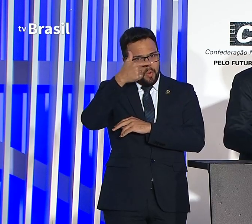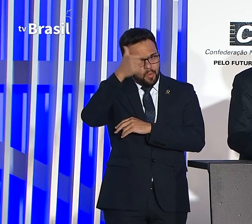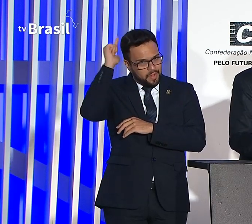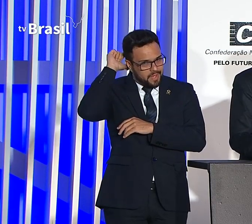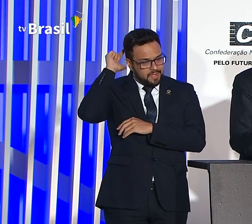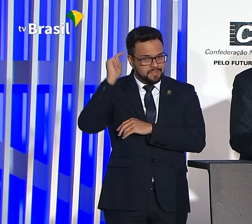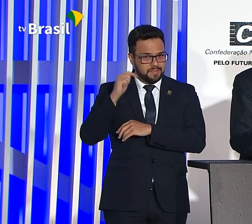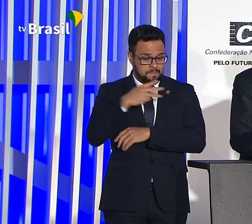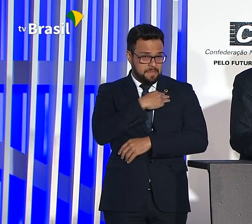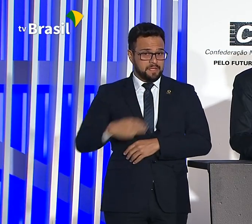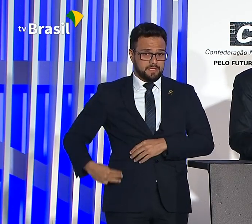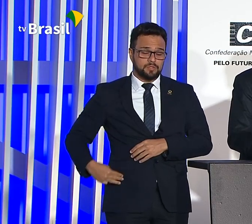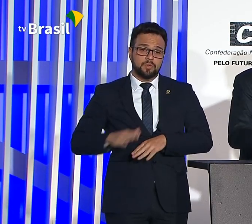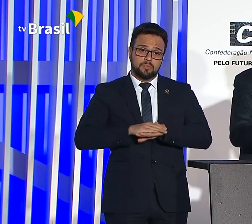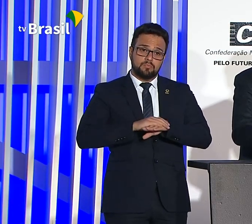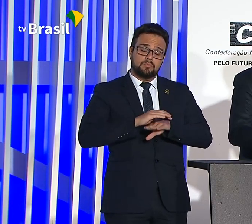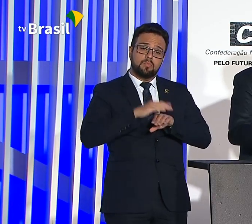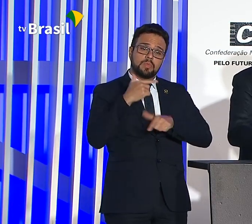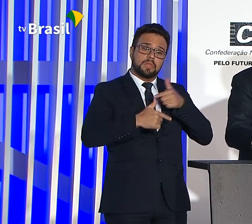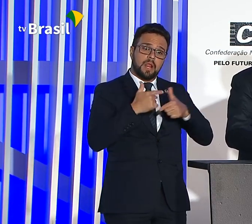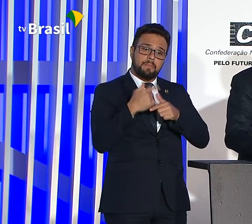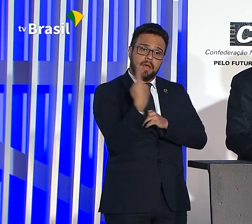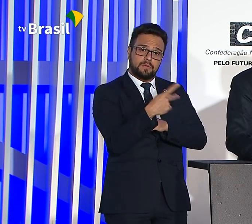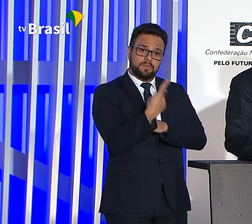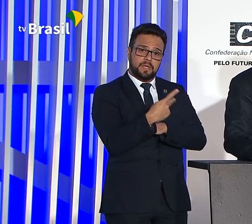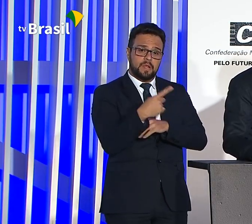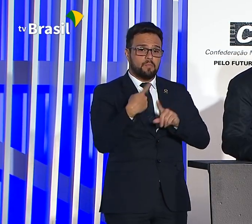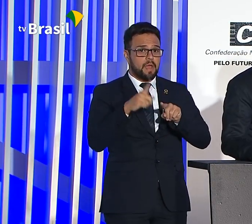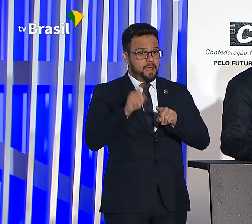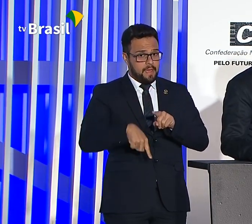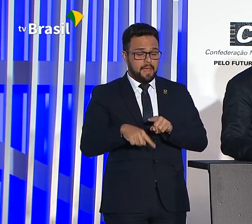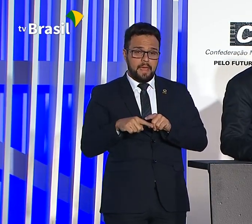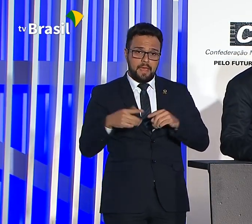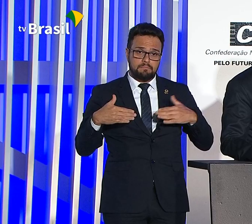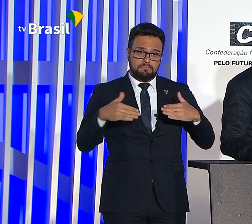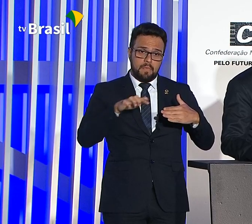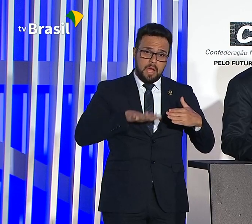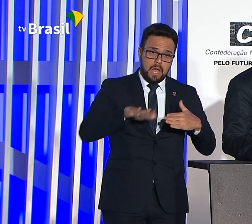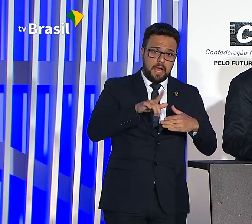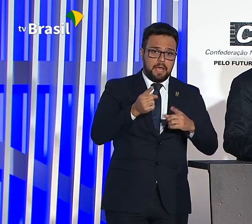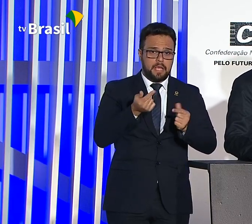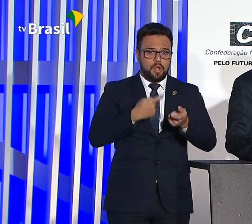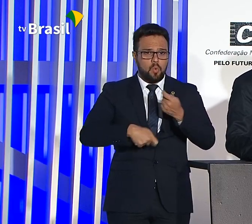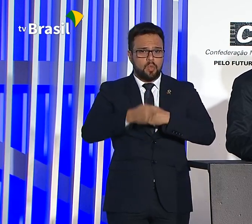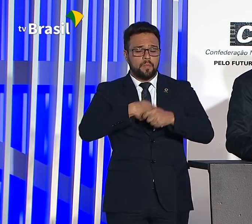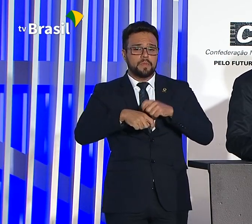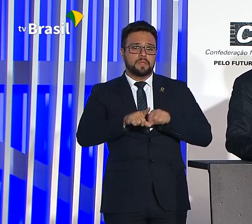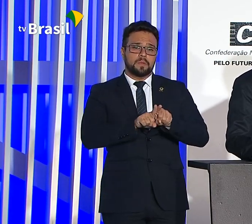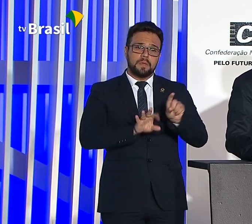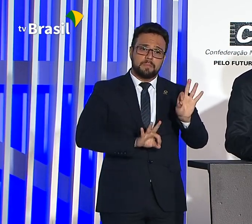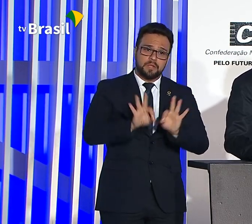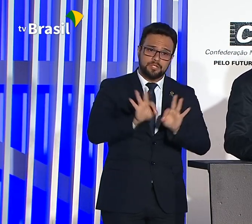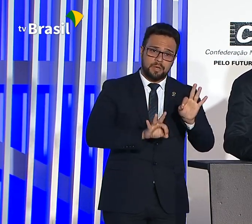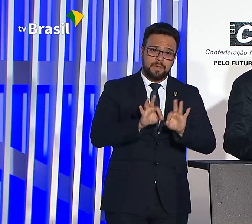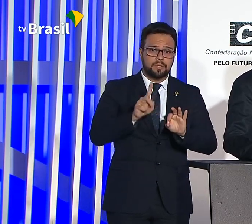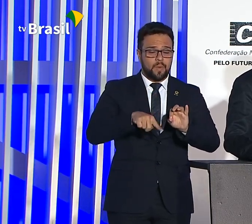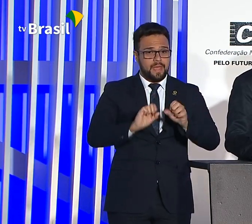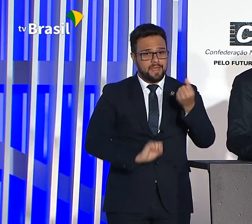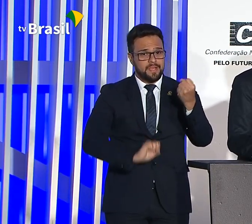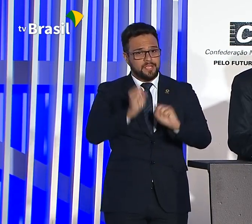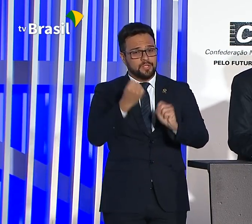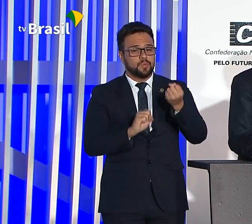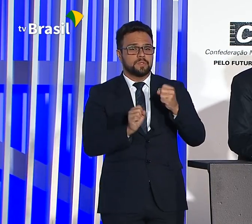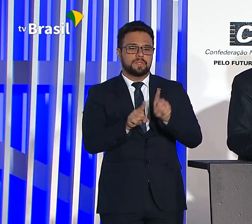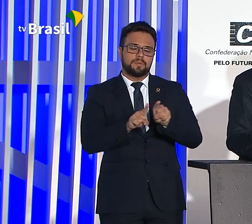função dele é suprimir isso ele é da economia é o planejamento é da indústria e no trabalho